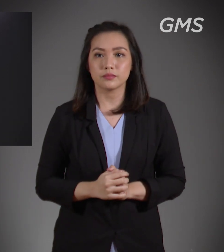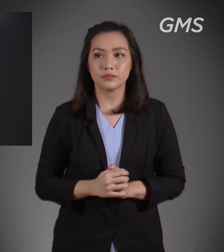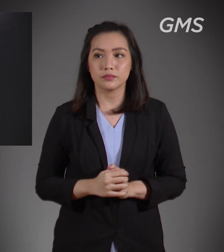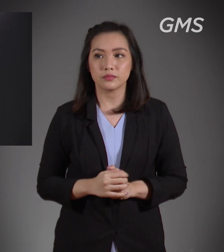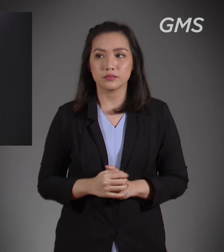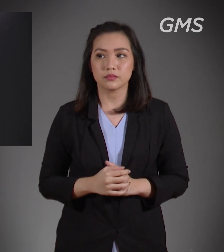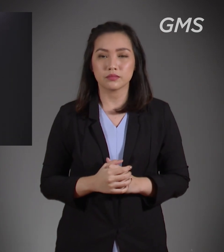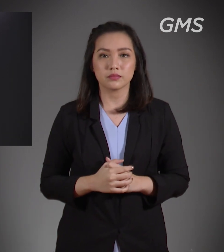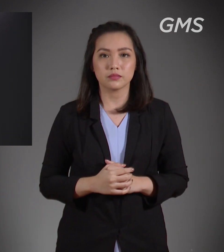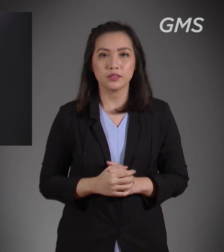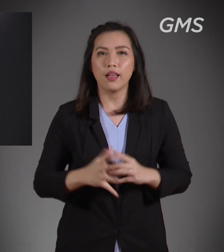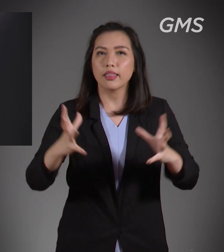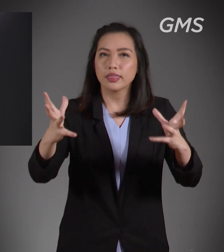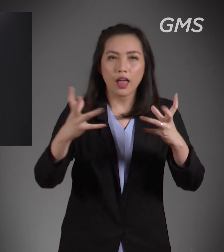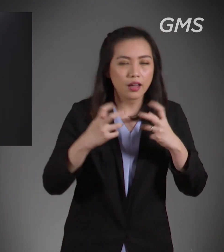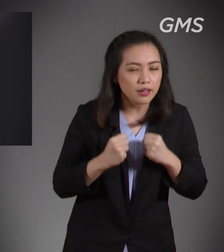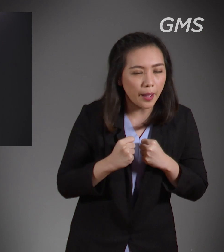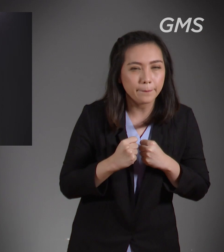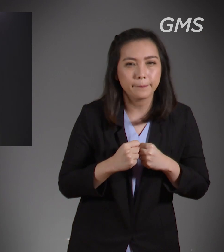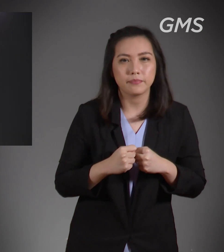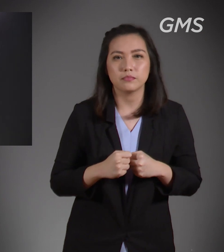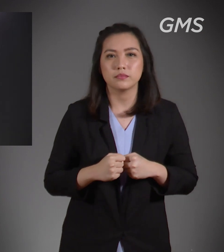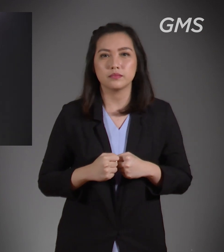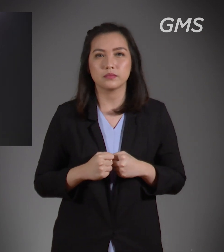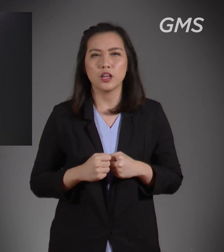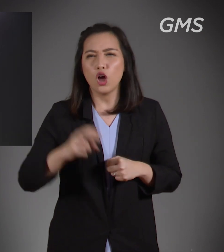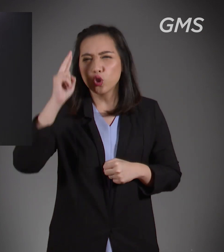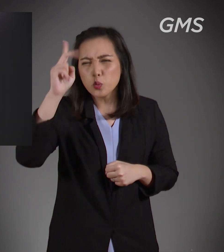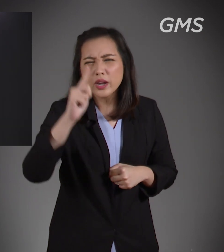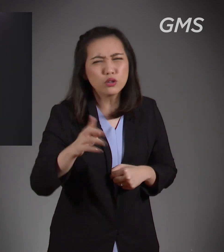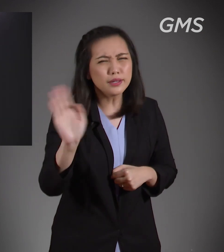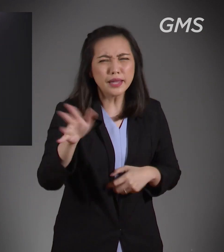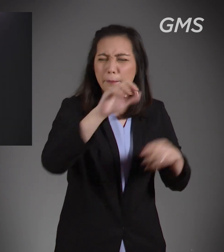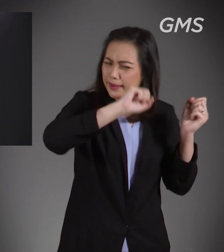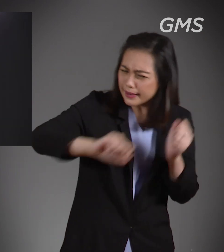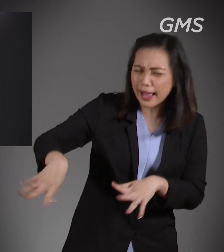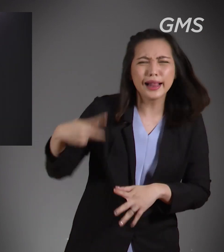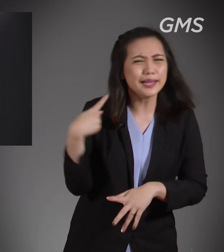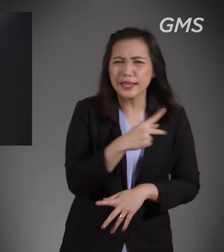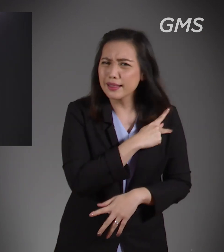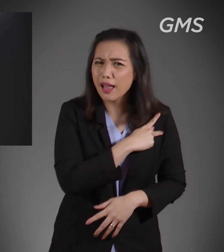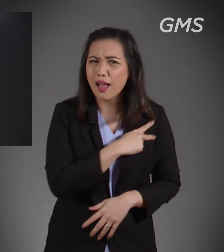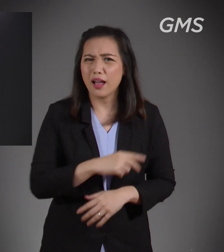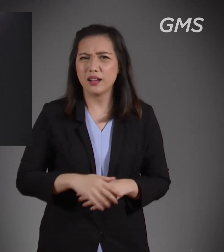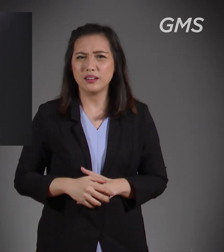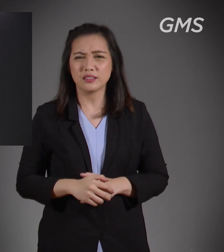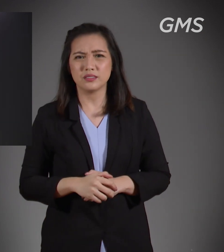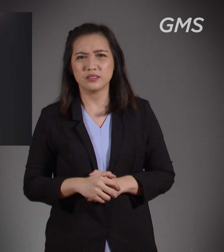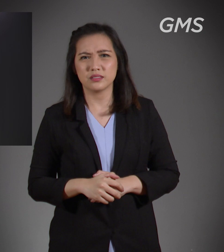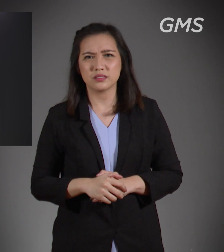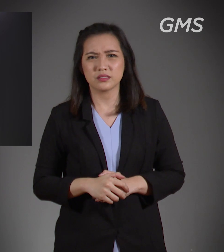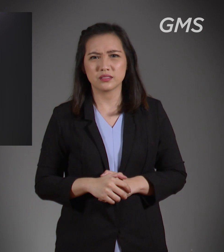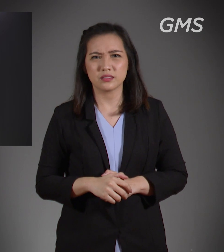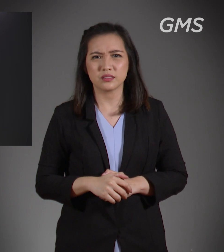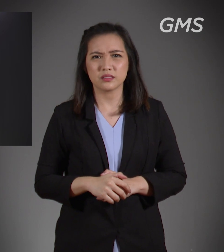Tangkap dengan segenap hati. Tuhan tidak pernah menceraikan umatnya. Tuhan tidak pernah meninggalkan kita. Sekali-kali dia tidak akan pernah menolak kita. Kecuali